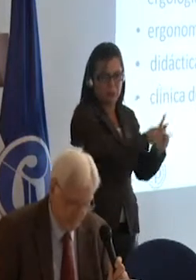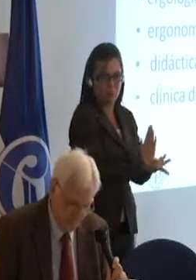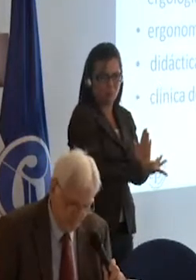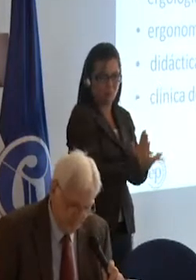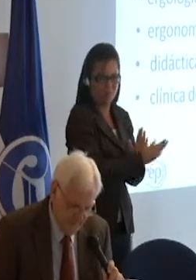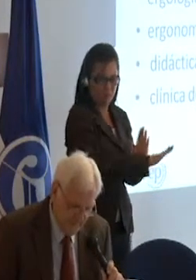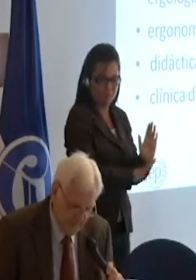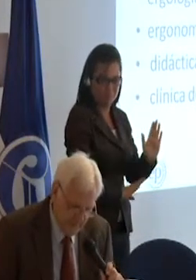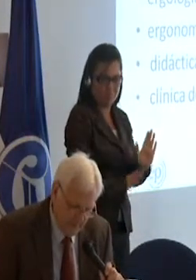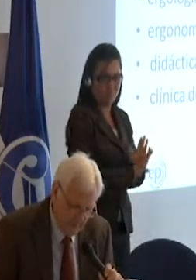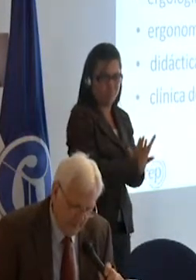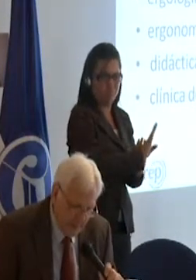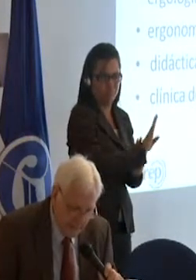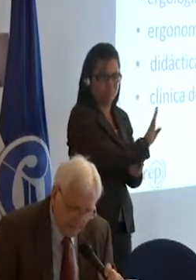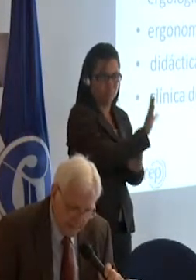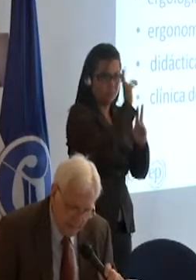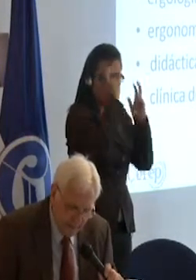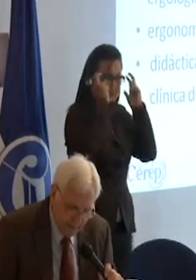alumnos.